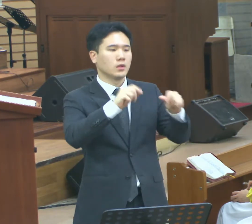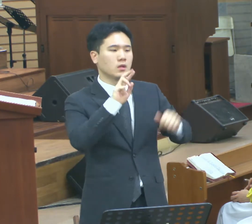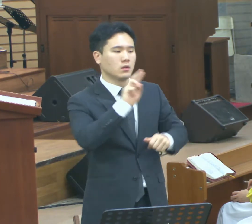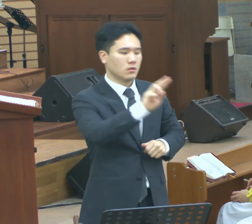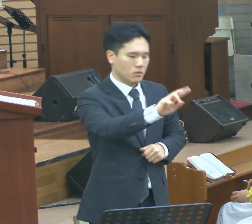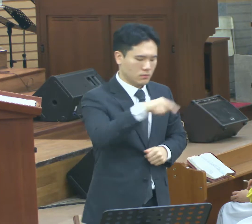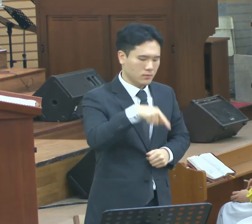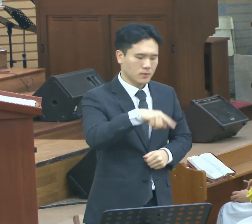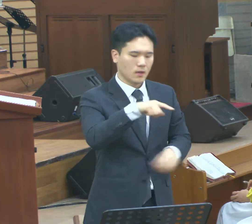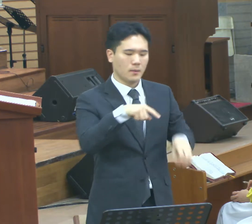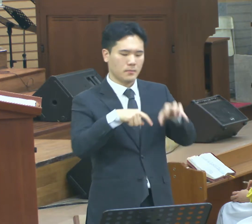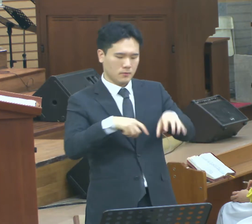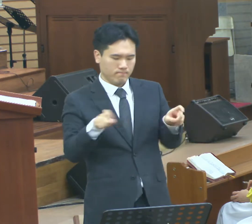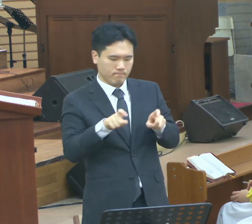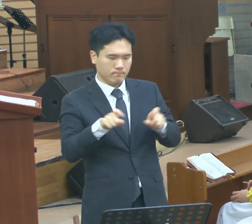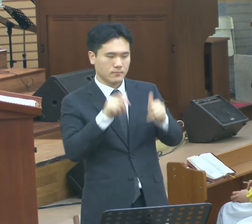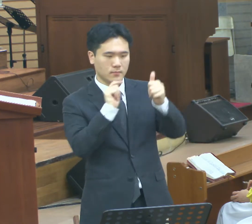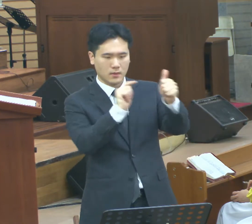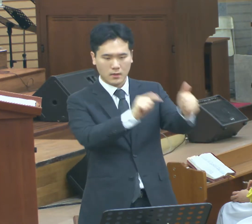그랬어요.